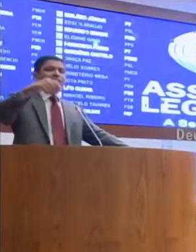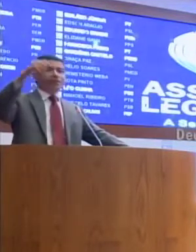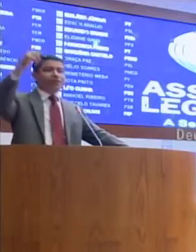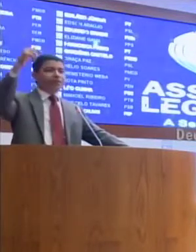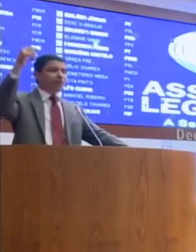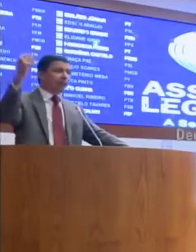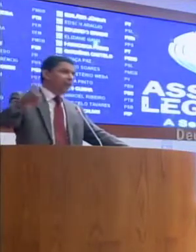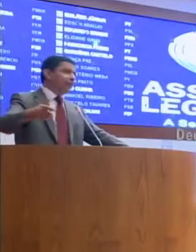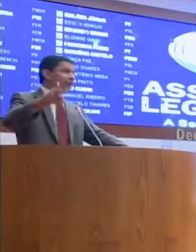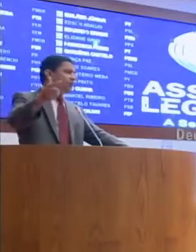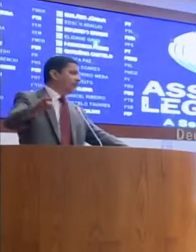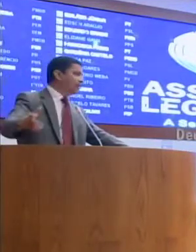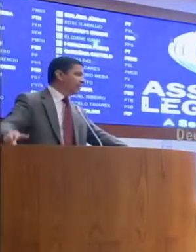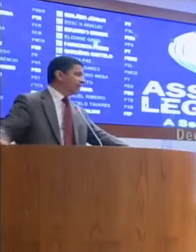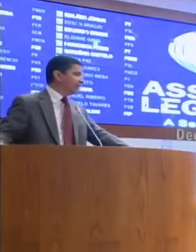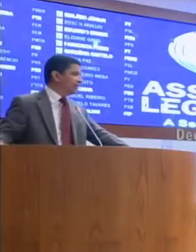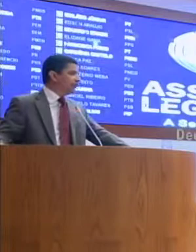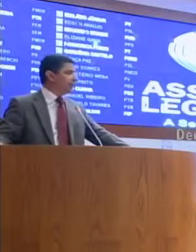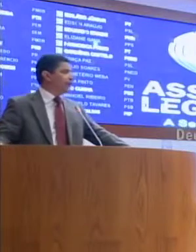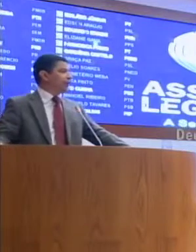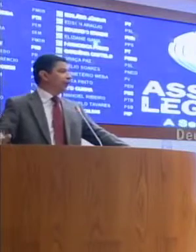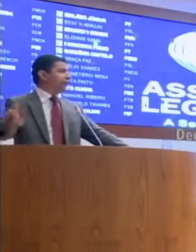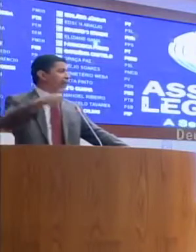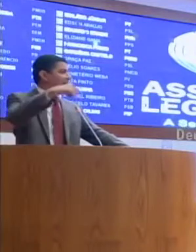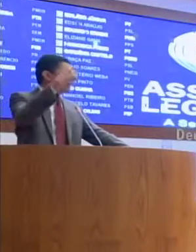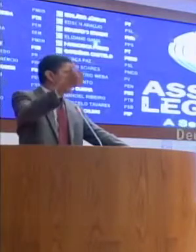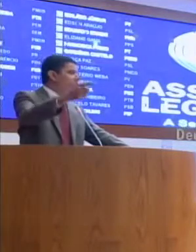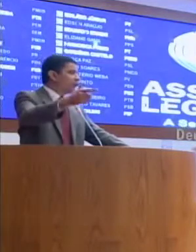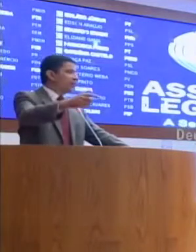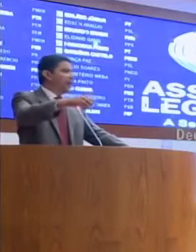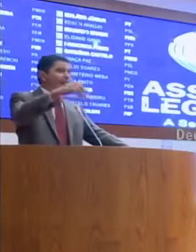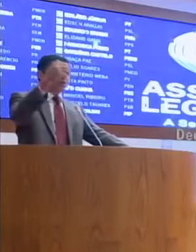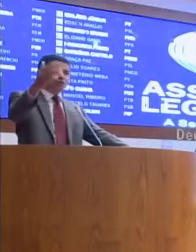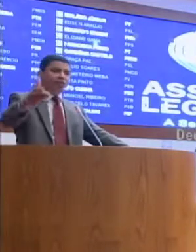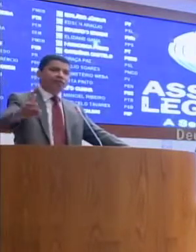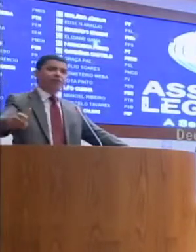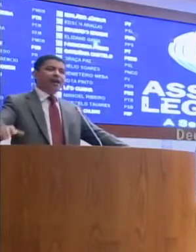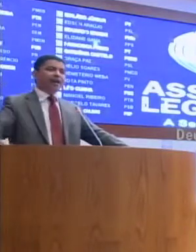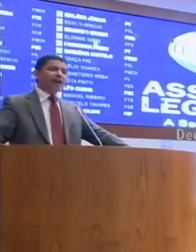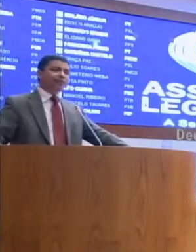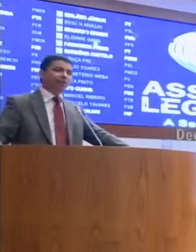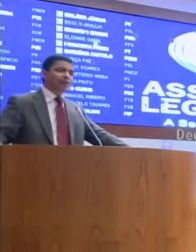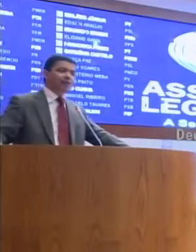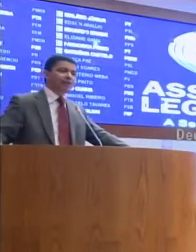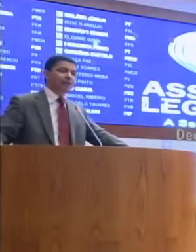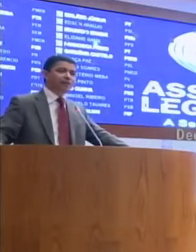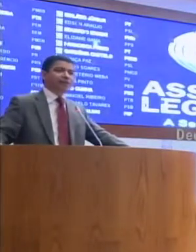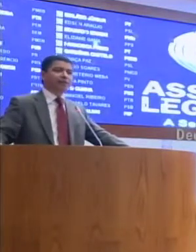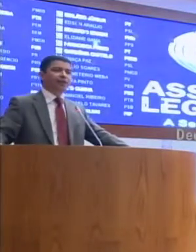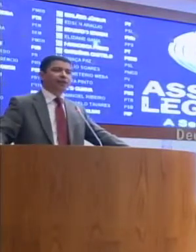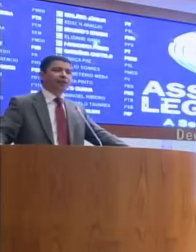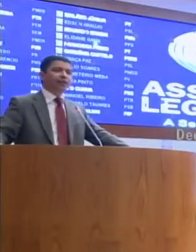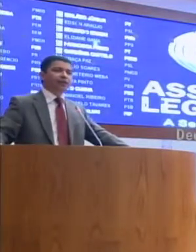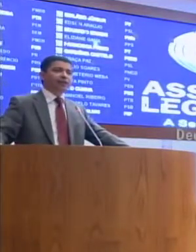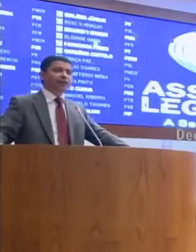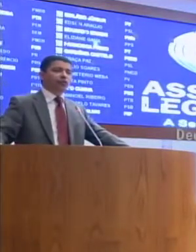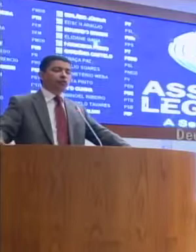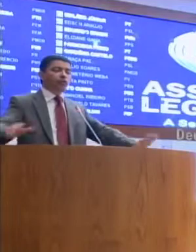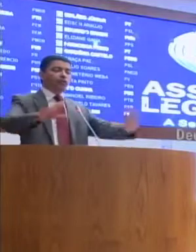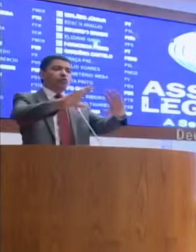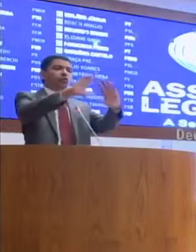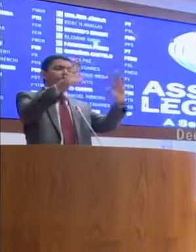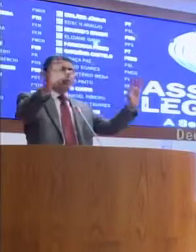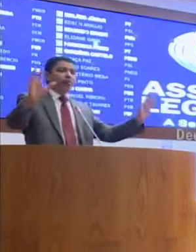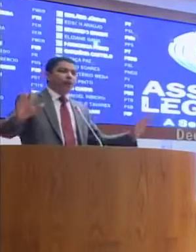proprietário do veículo também não tinha habilitação, e fala-se na comunidade que estava embriagado na ocasião.